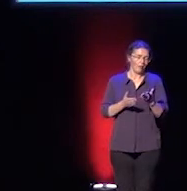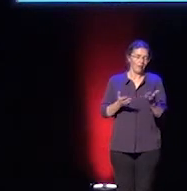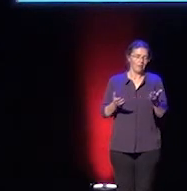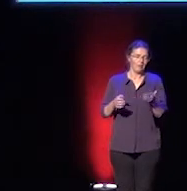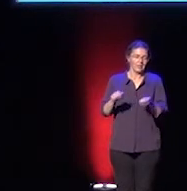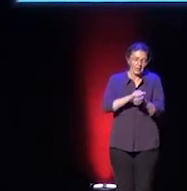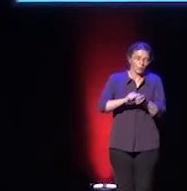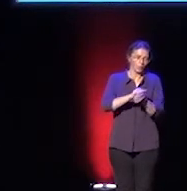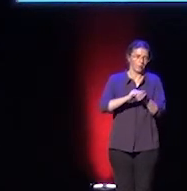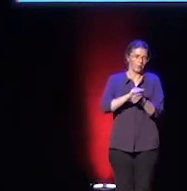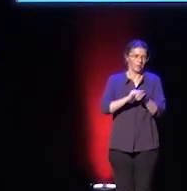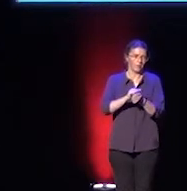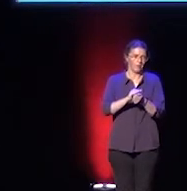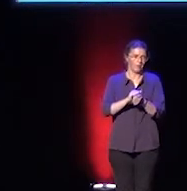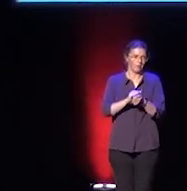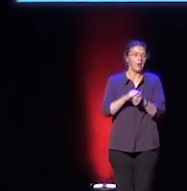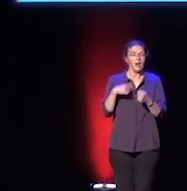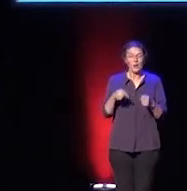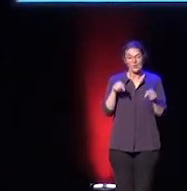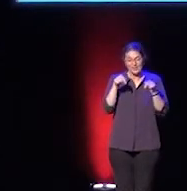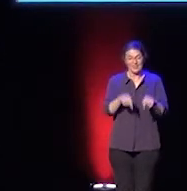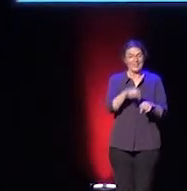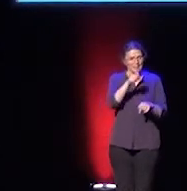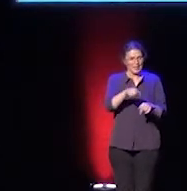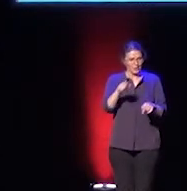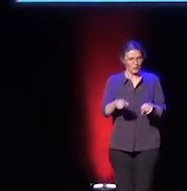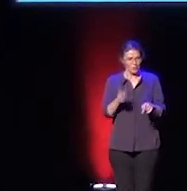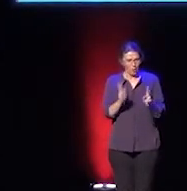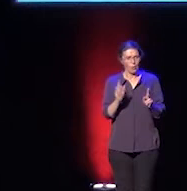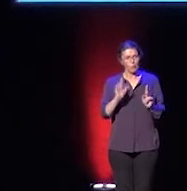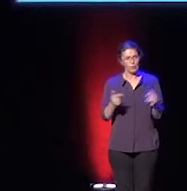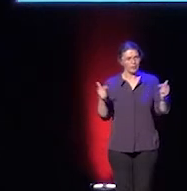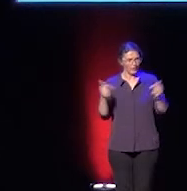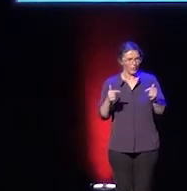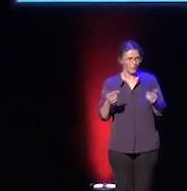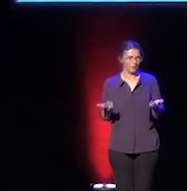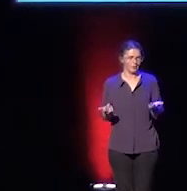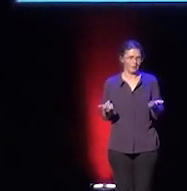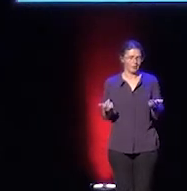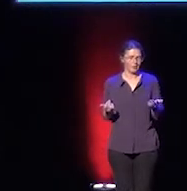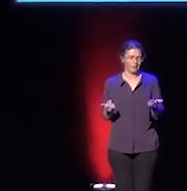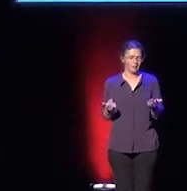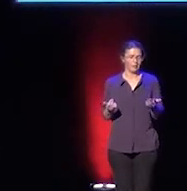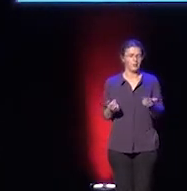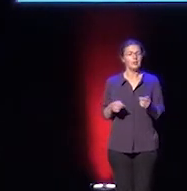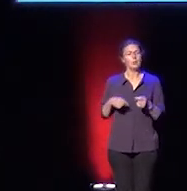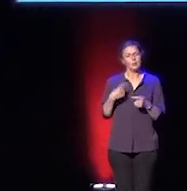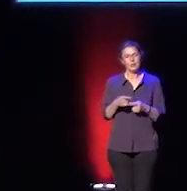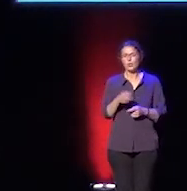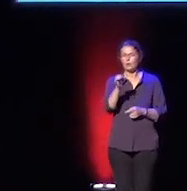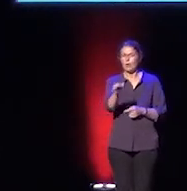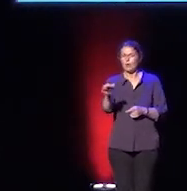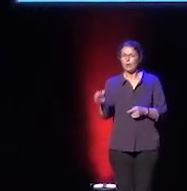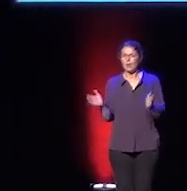zum größten Teil zerstört waren. Da waren also auch diese Menschen noch zu versorgen. Und das führte dazu, dass Dörfer,